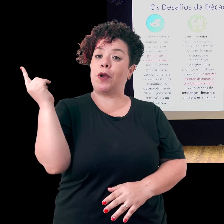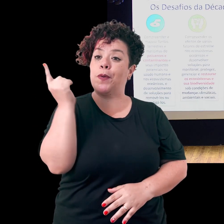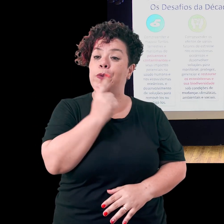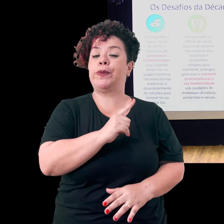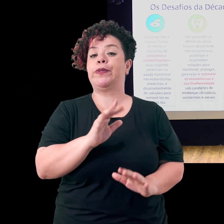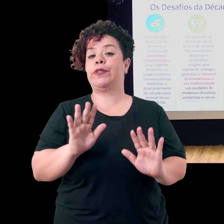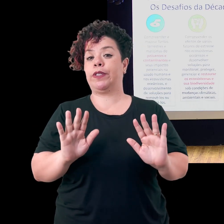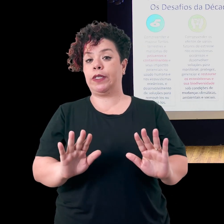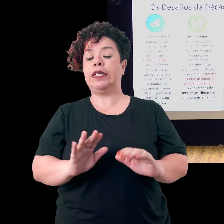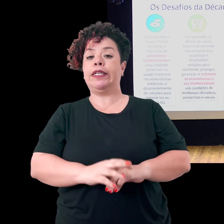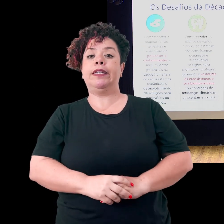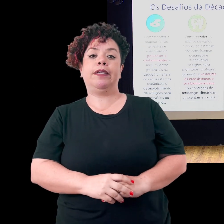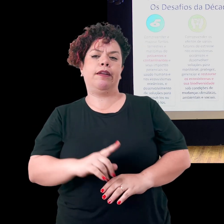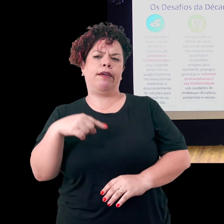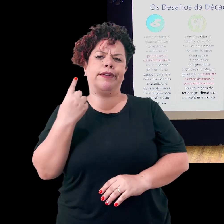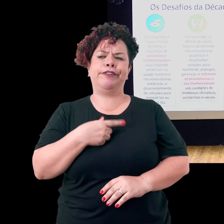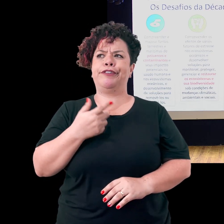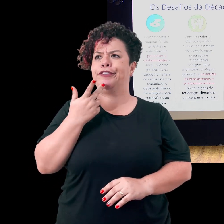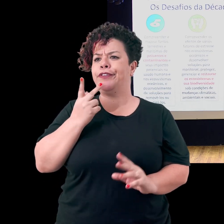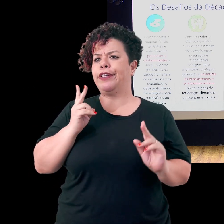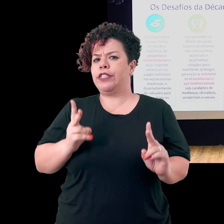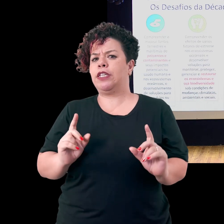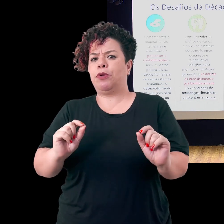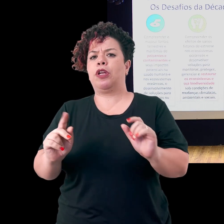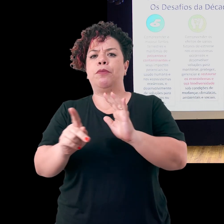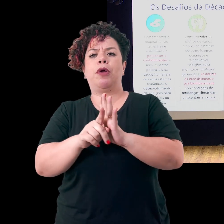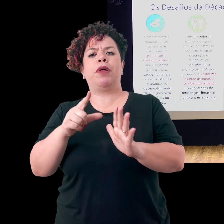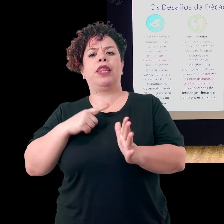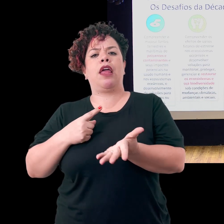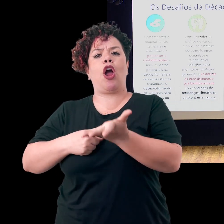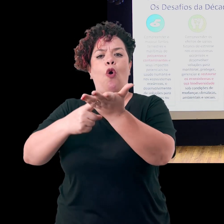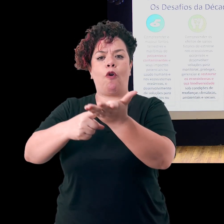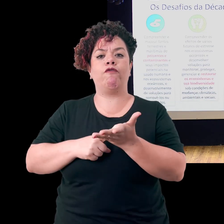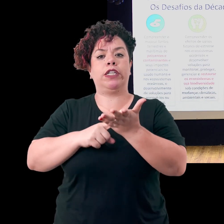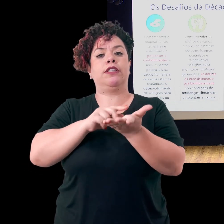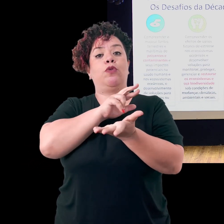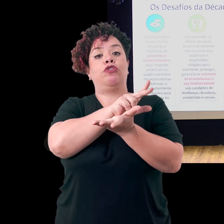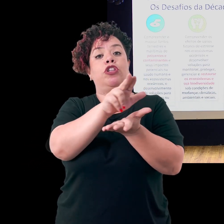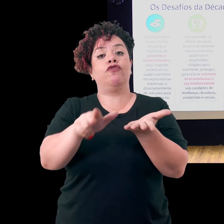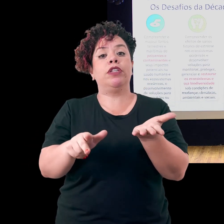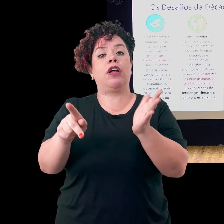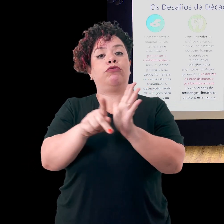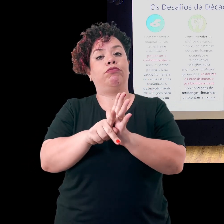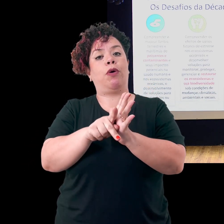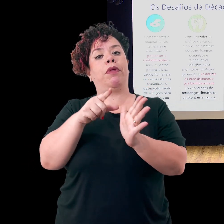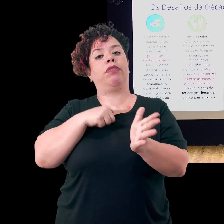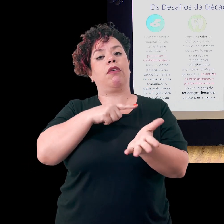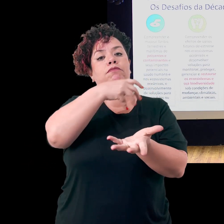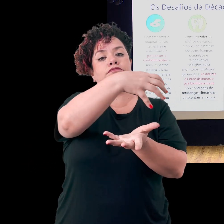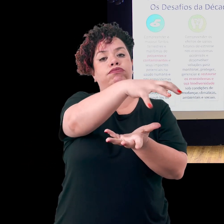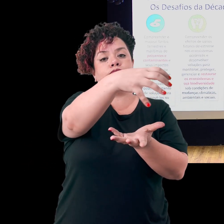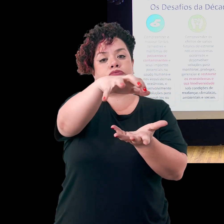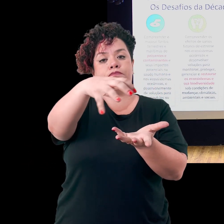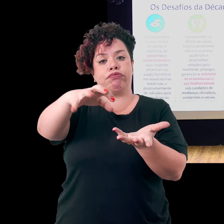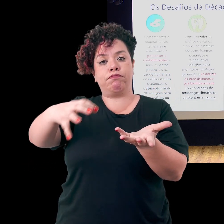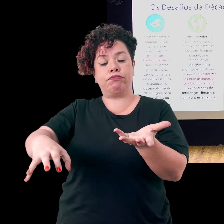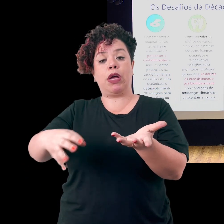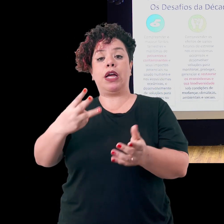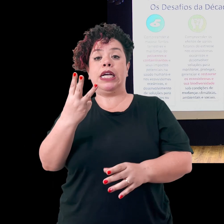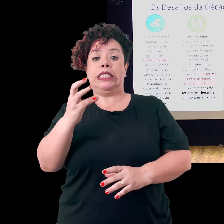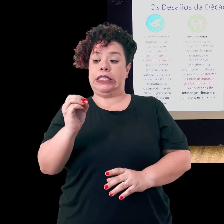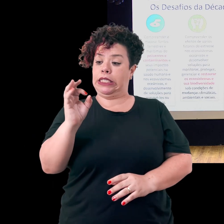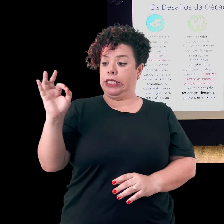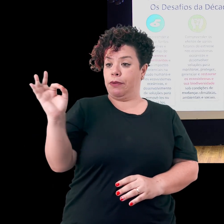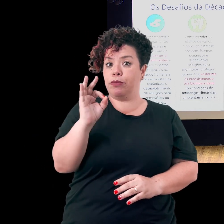conseguir ter, né, e a gente tem falado ultimamente pela Convenção da Diversidade Biológica, pelo menos 30% das áreas